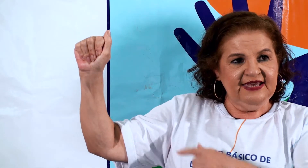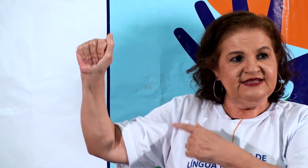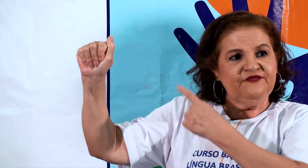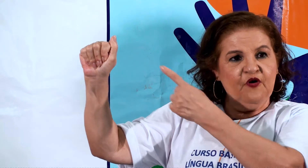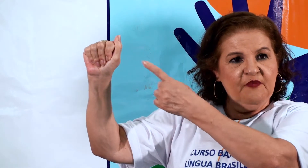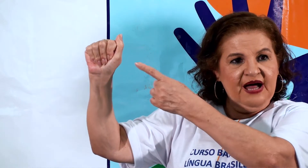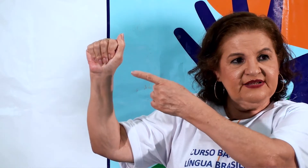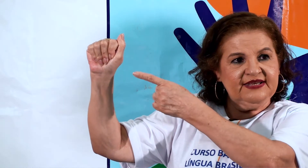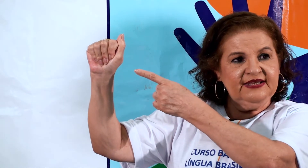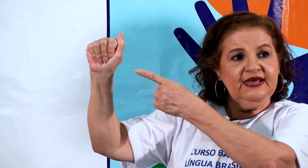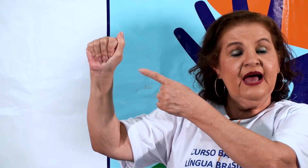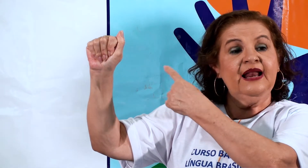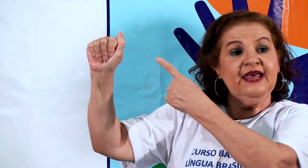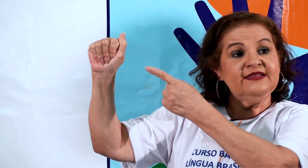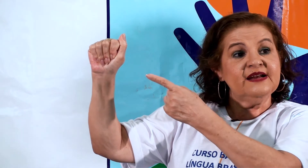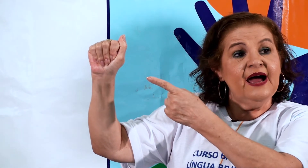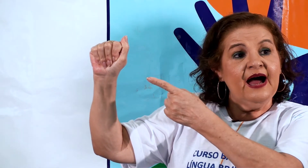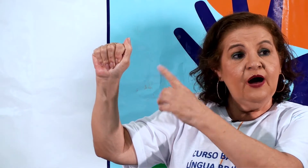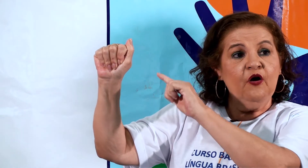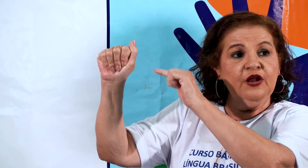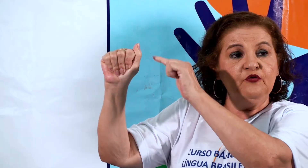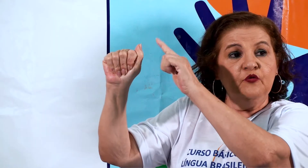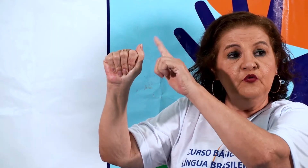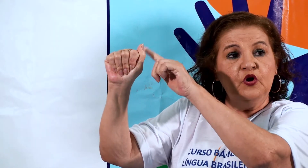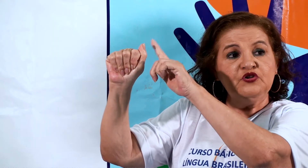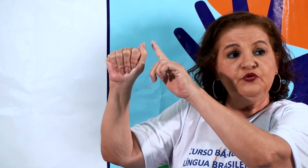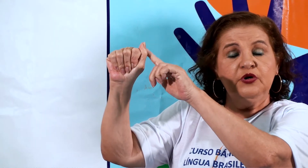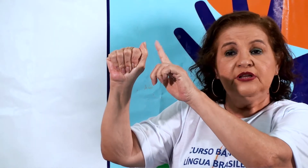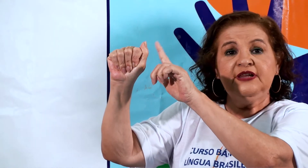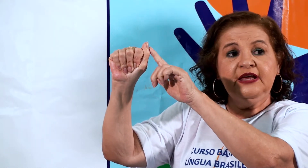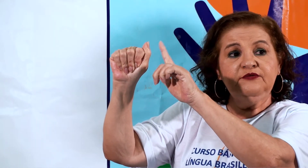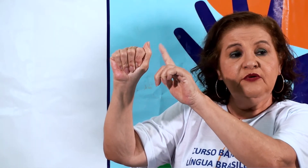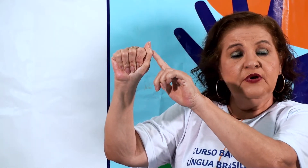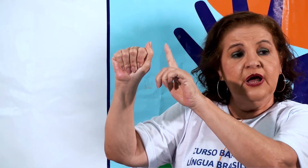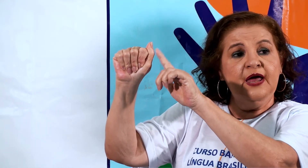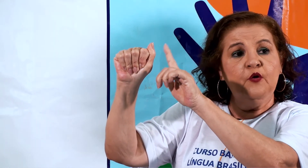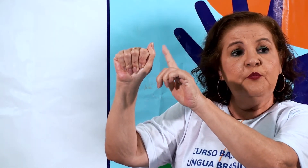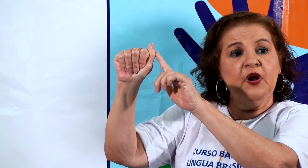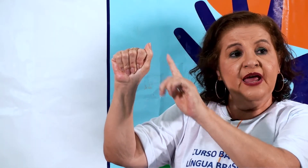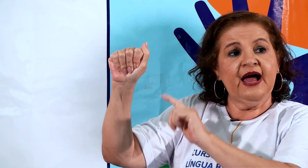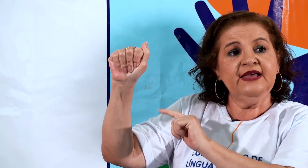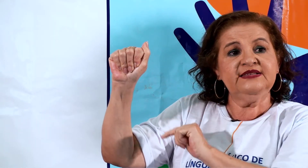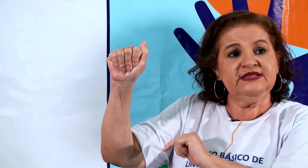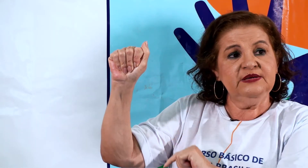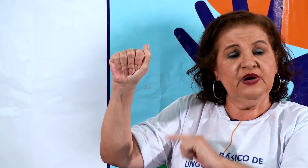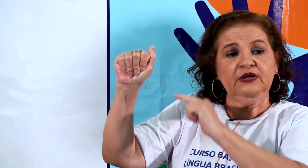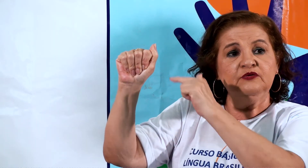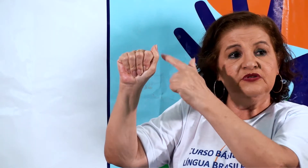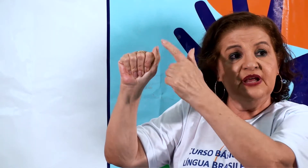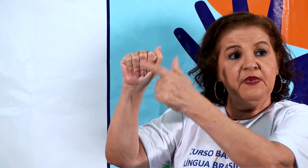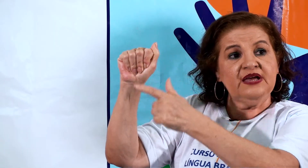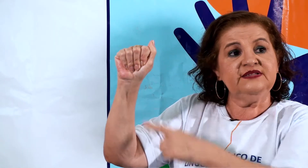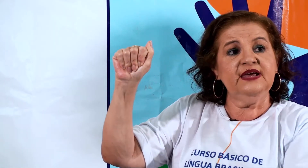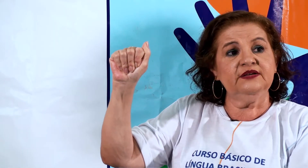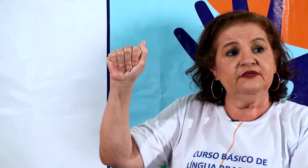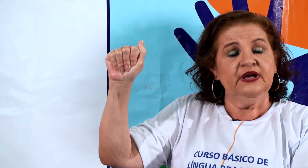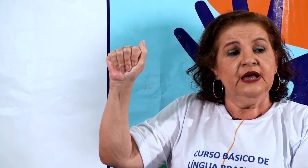Esse formato aqui, a letra A. Olha, o nosso dedo, o polegar em cima dos demais dedos.